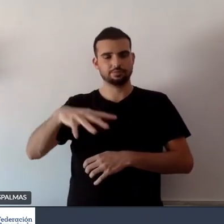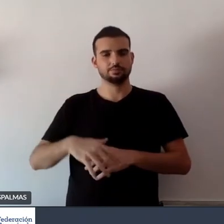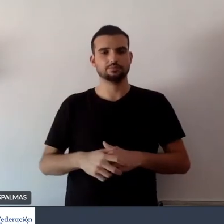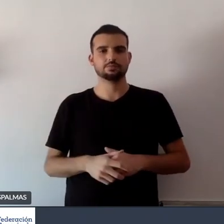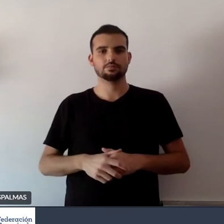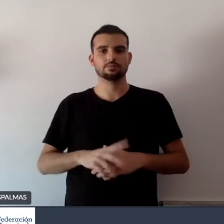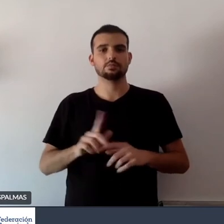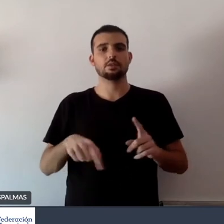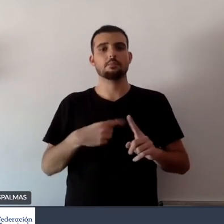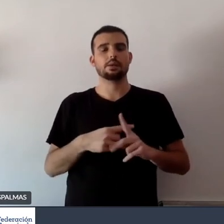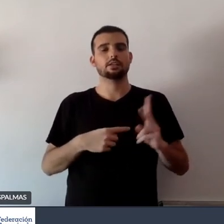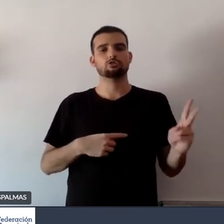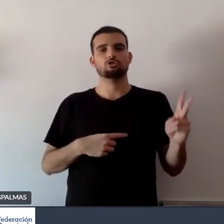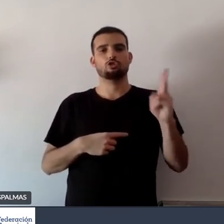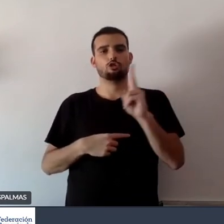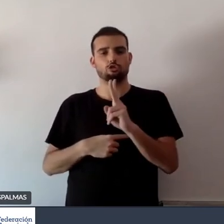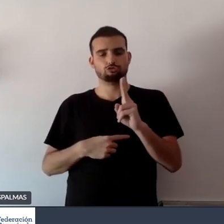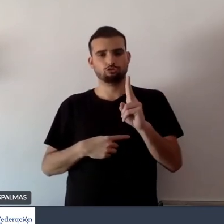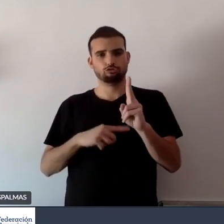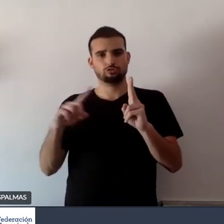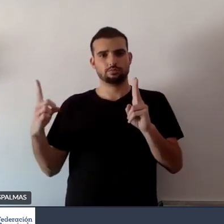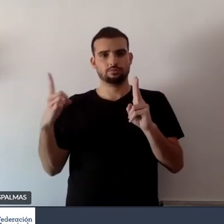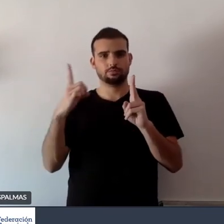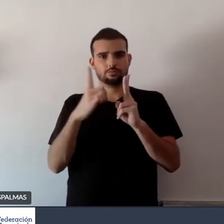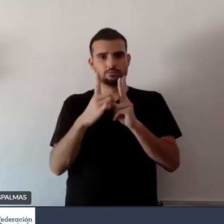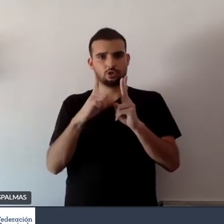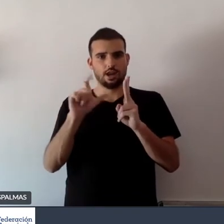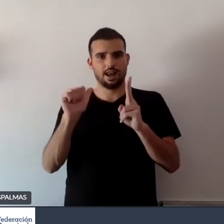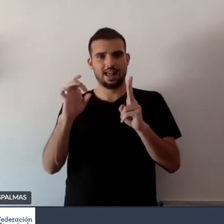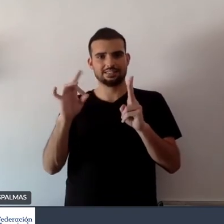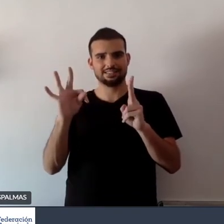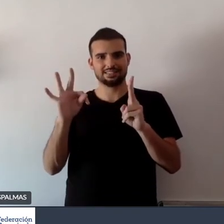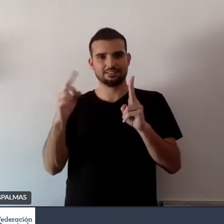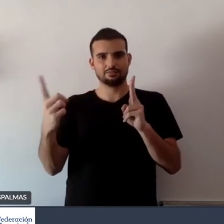y dos jugadores en el lado contrario para jugar contra el last.